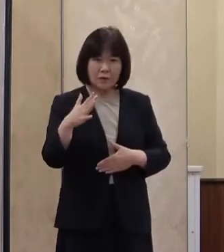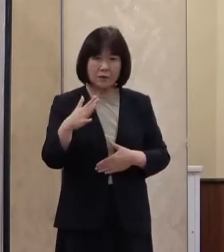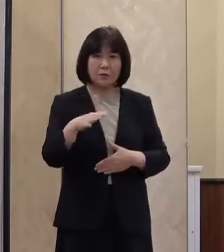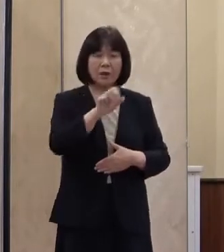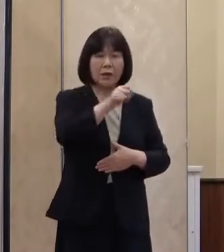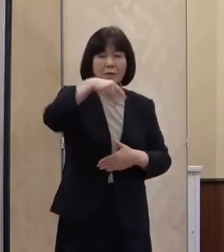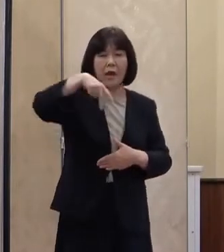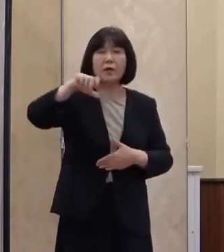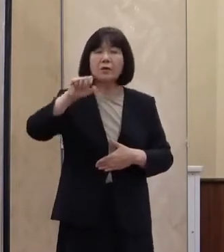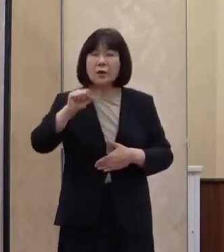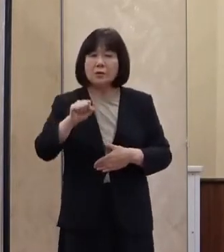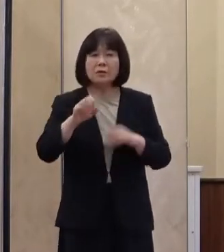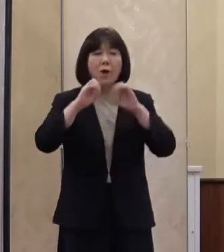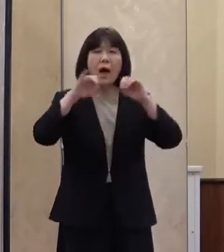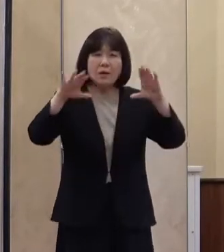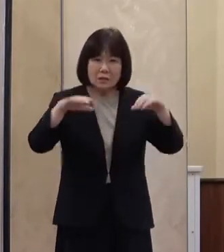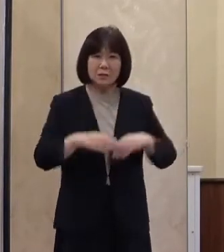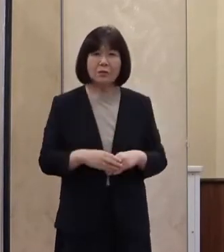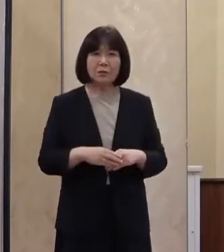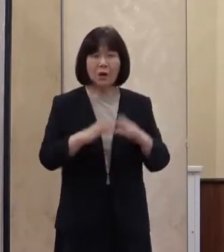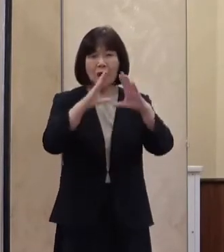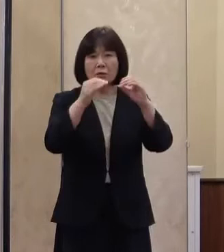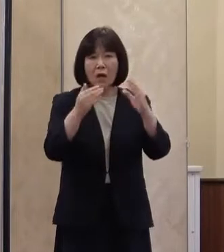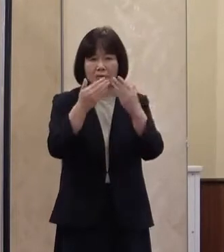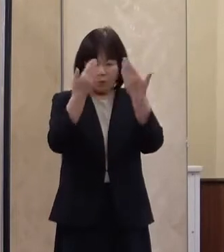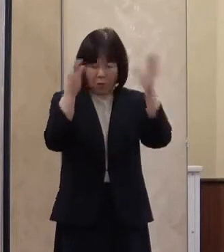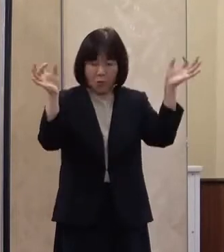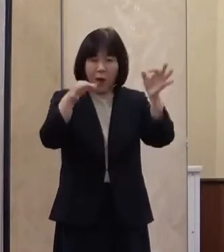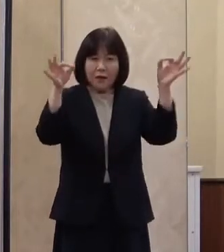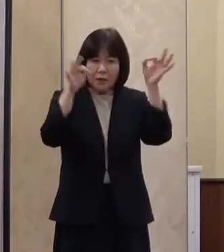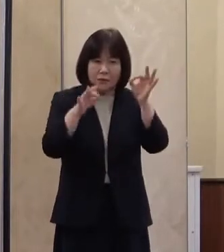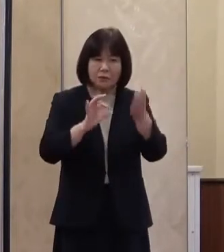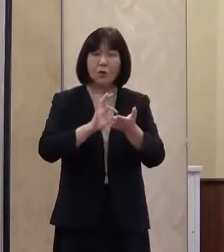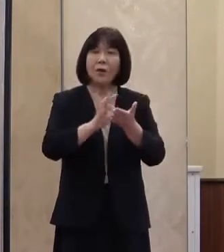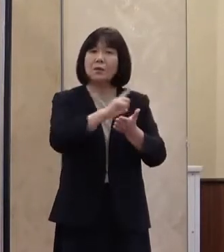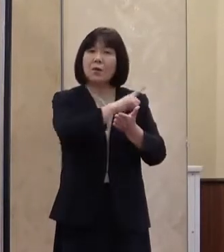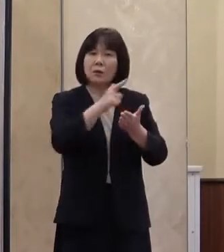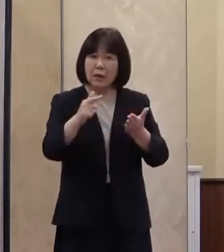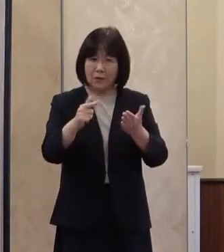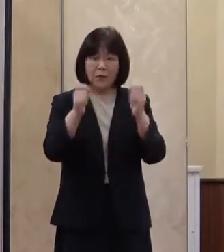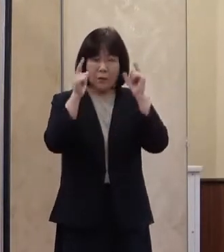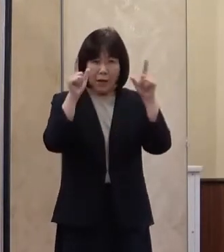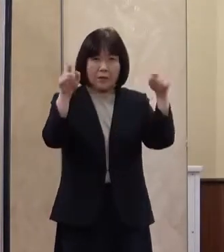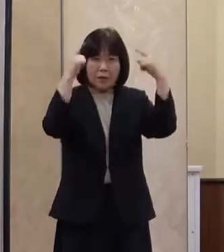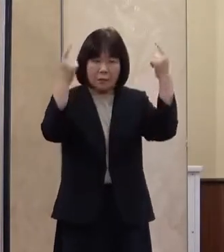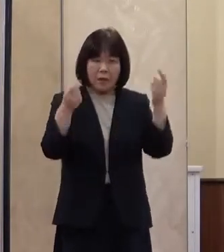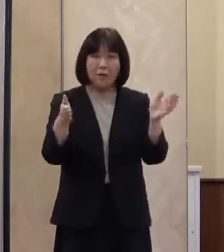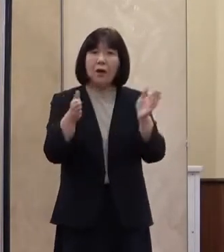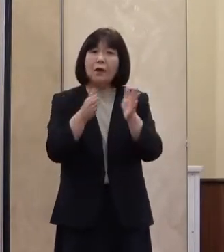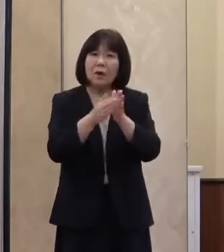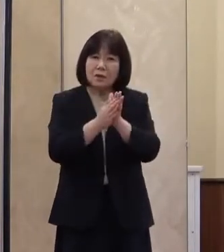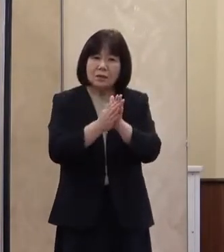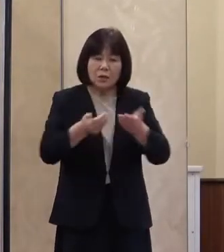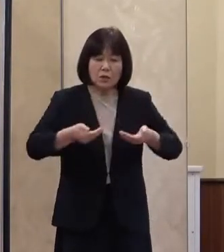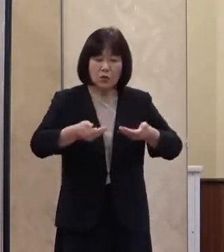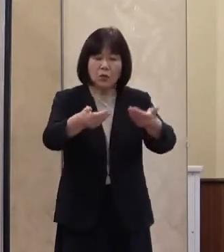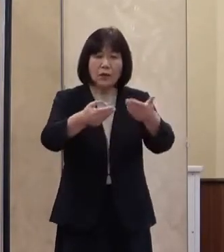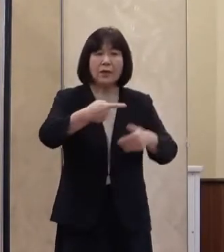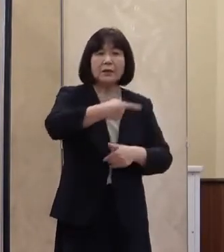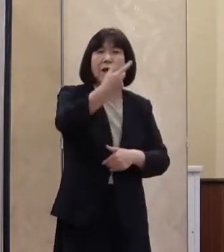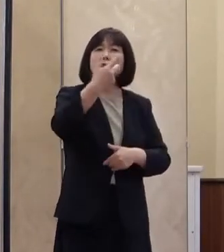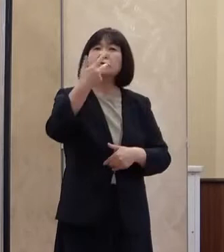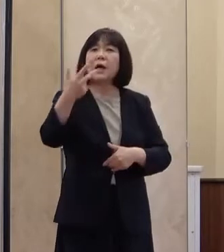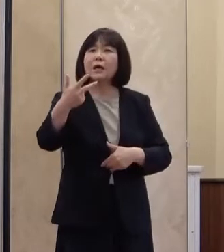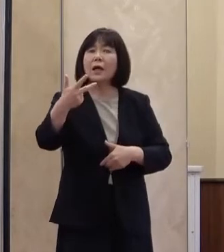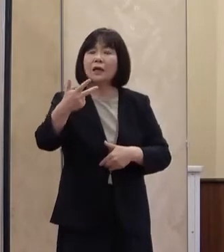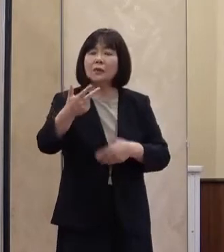ったり、それがクラウドファンディングの活用、さまざまな啓発イベントも含め107の商店街で実施をして